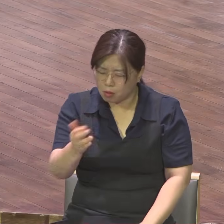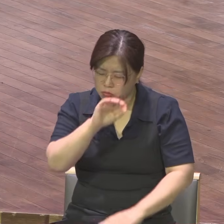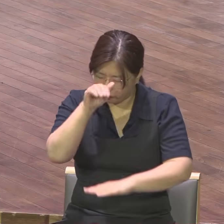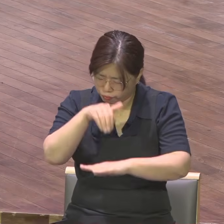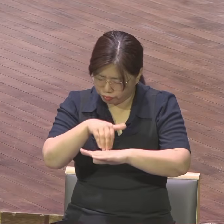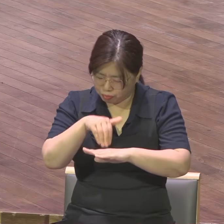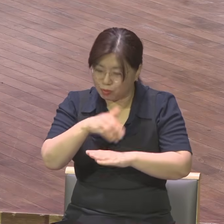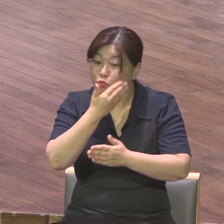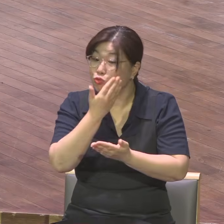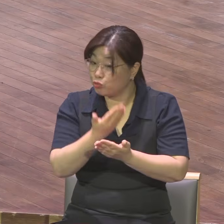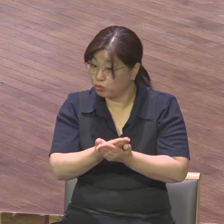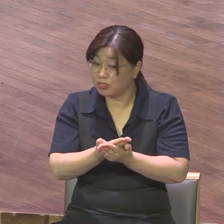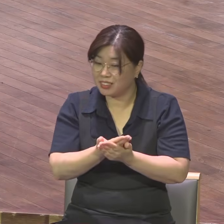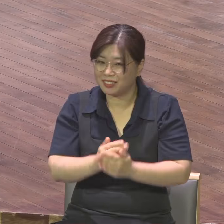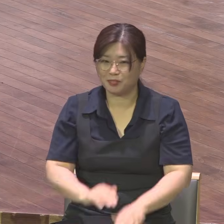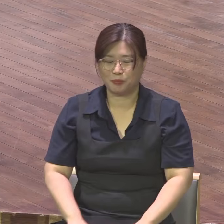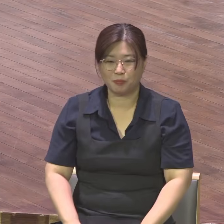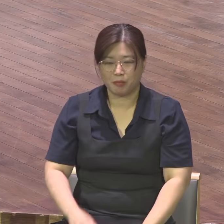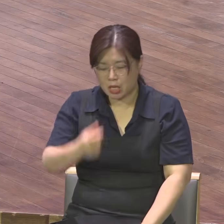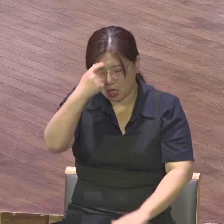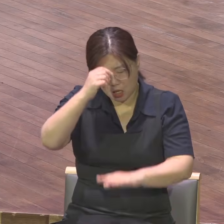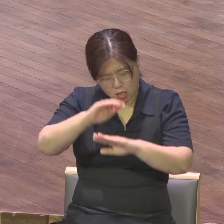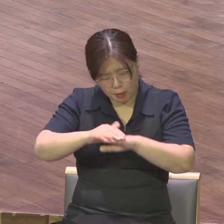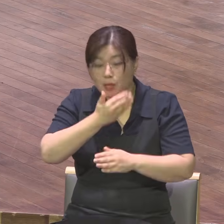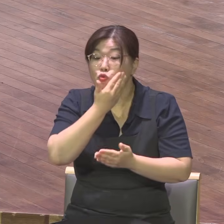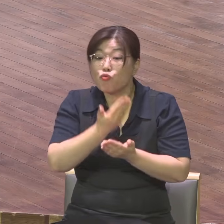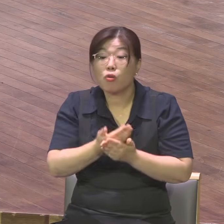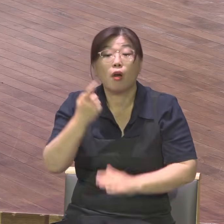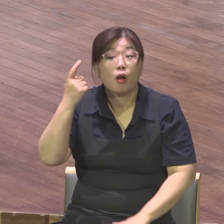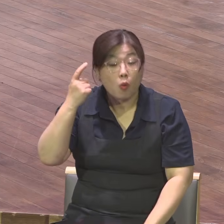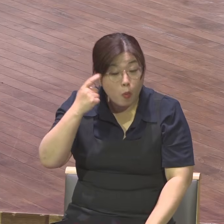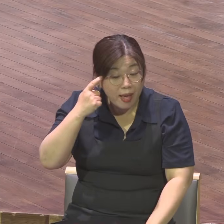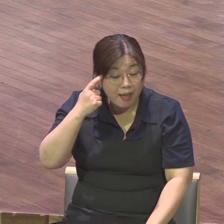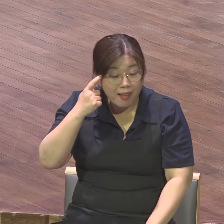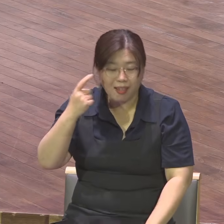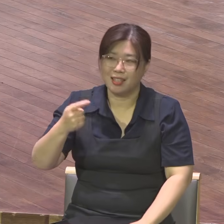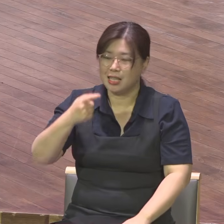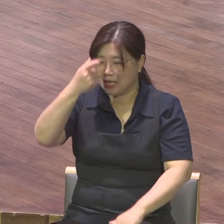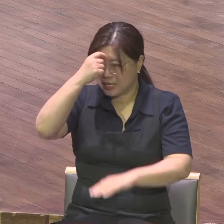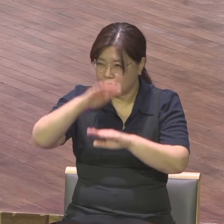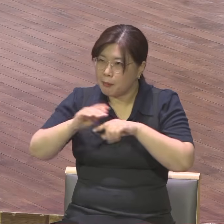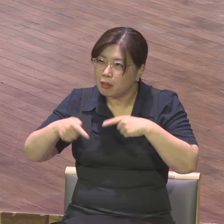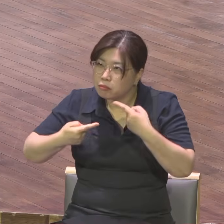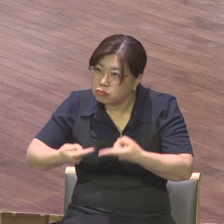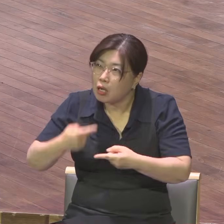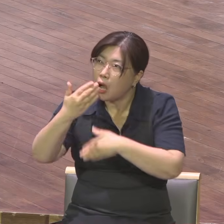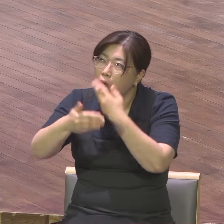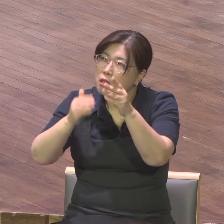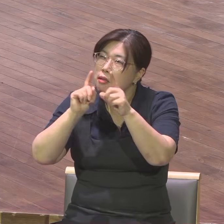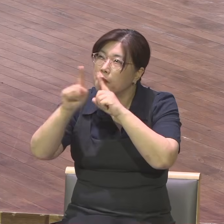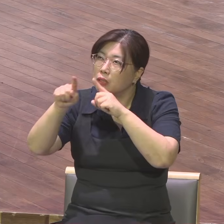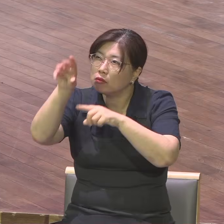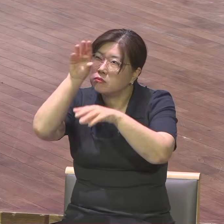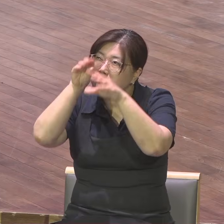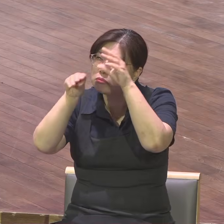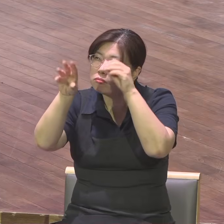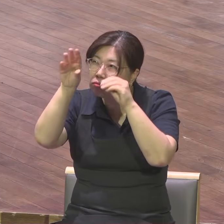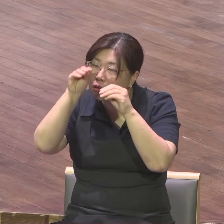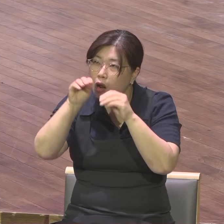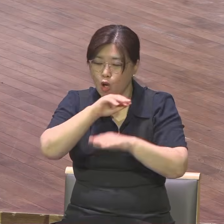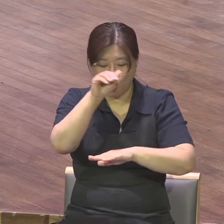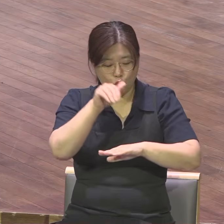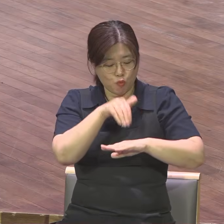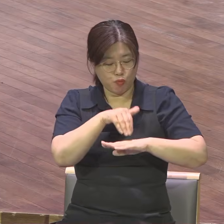이유가 있어요. 예배를 통해서 선포되는 하나님 말씀을 훈련을 통해서 주어지는 메시지나